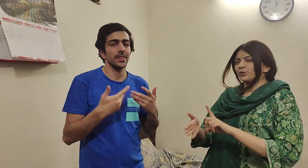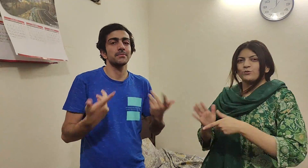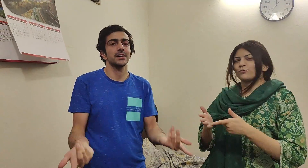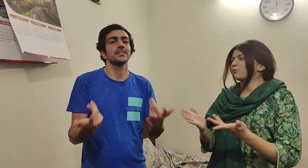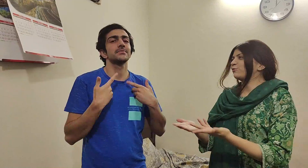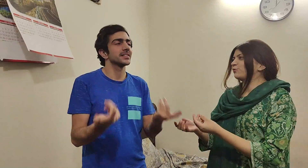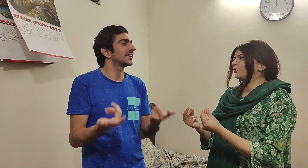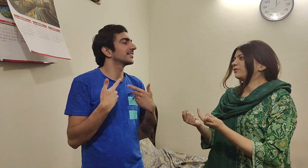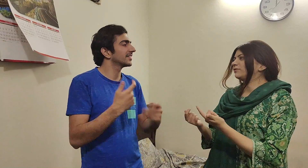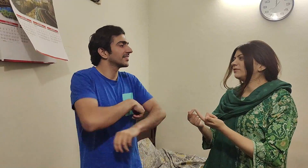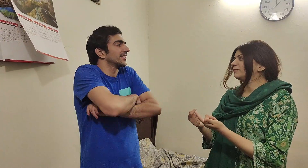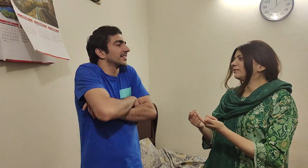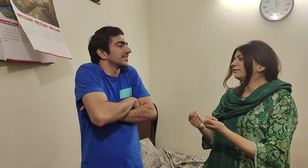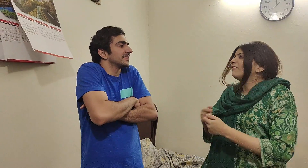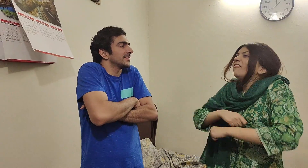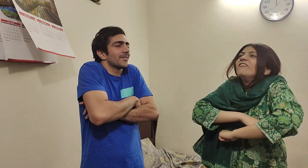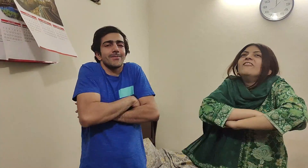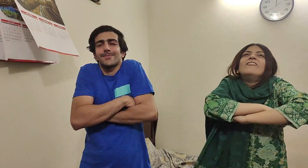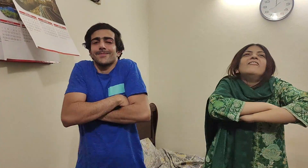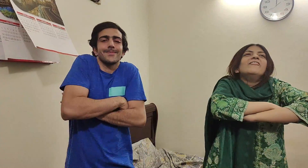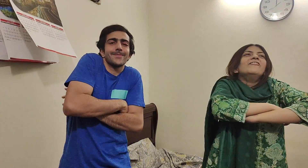छोड़ो यार, और लेट करवा रहे हो, चलो